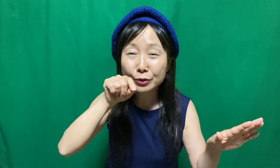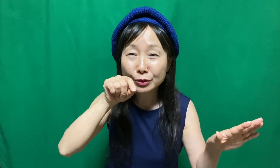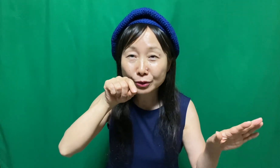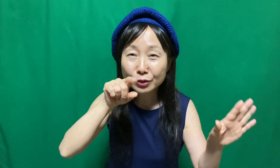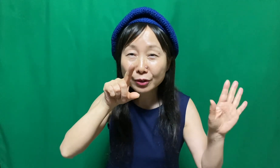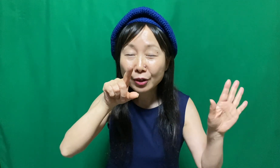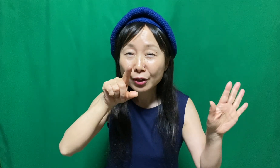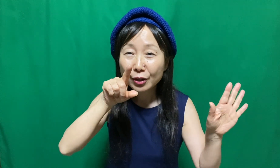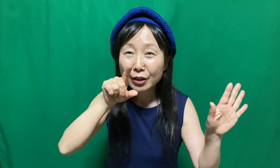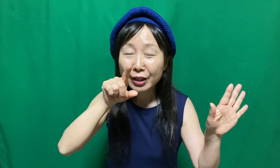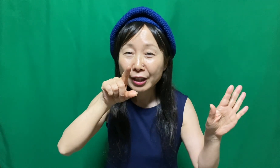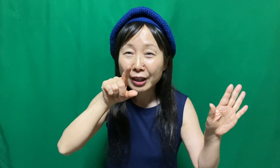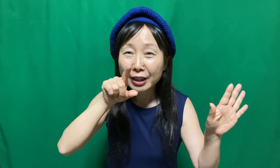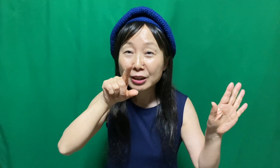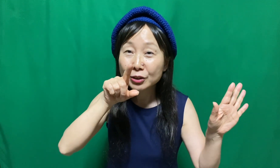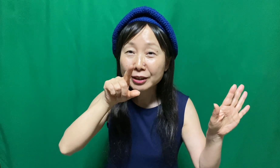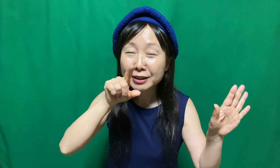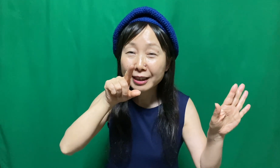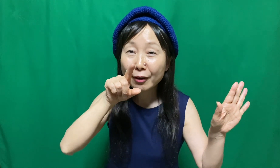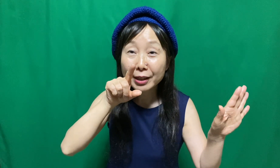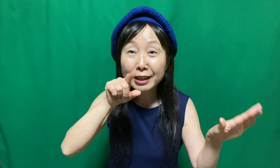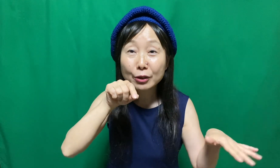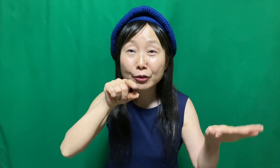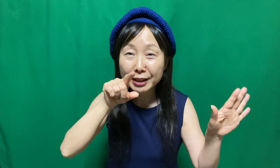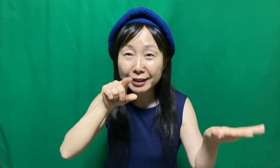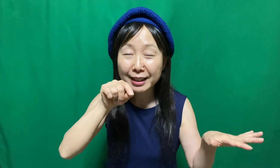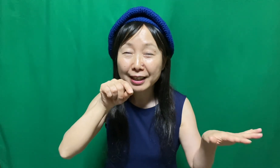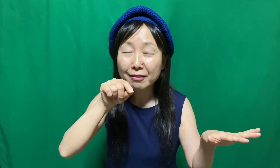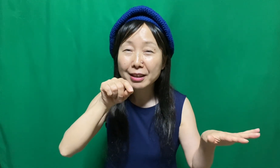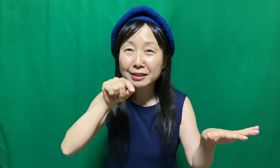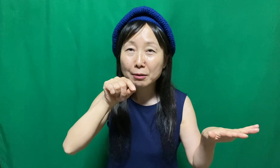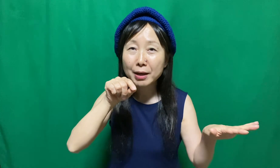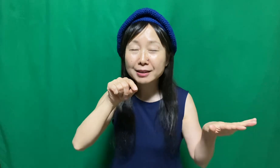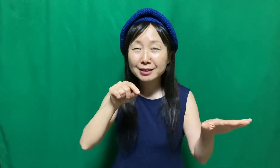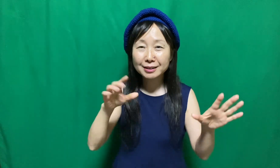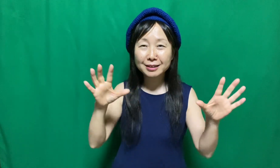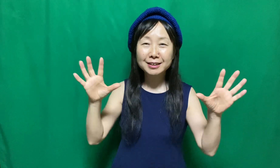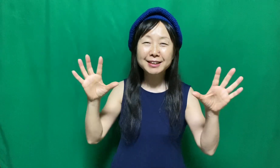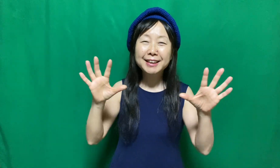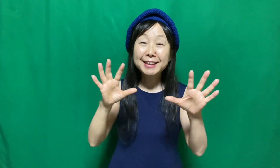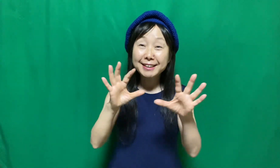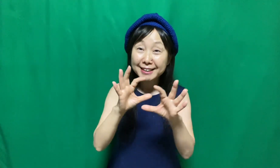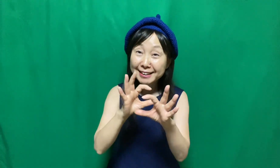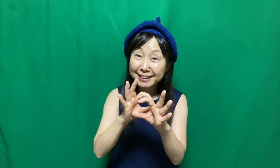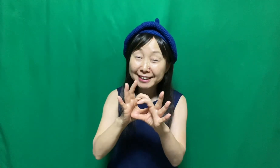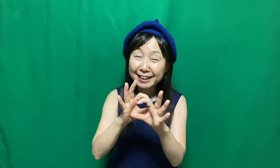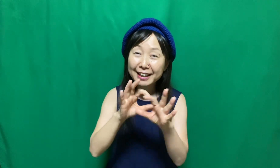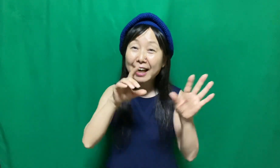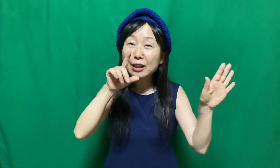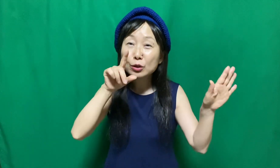子を、一緒にして、これで鳥って表してます。小さな鳥